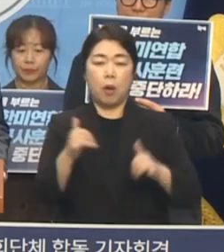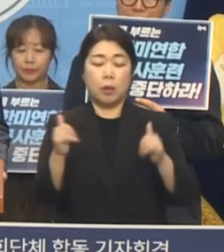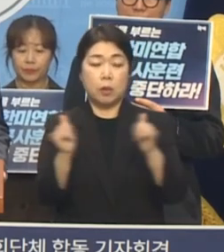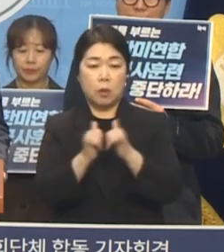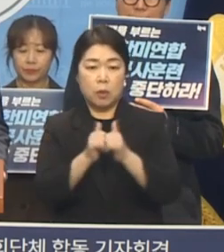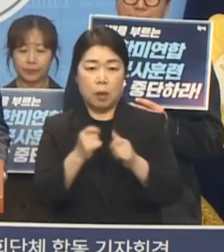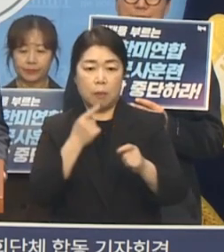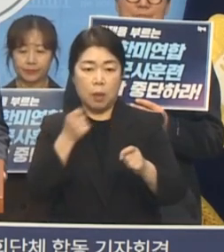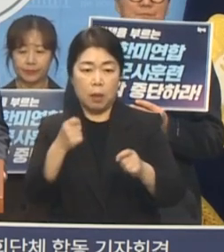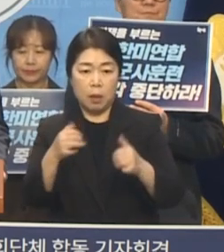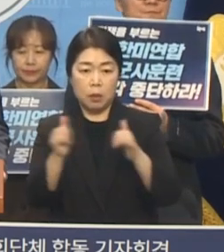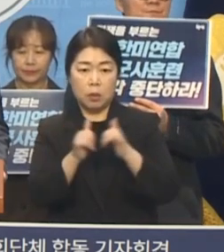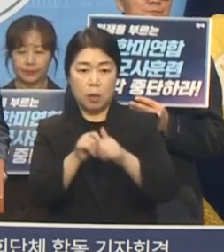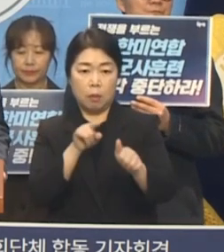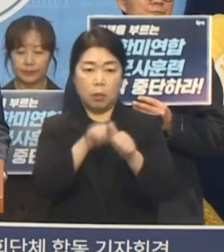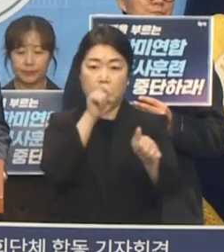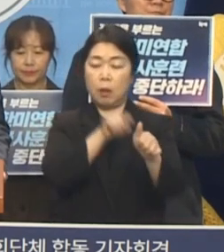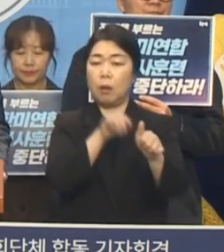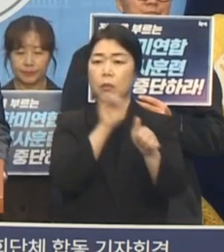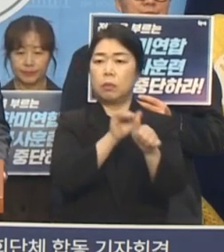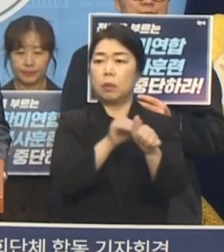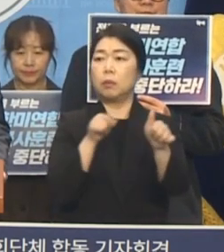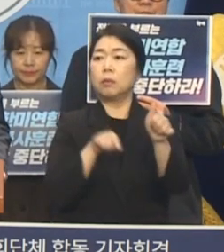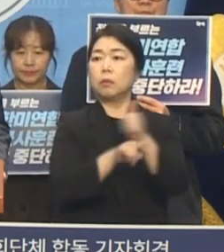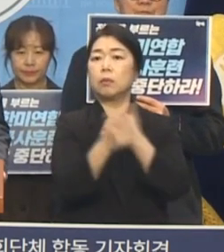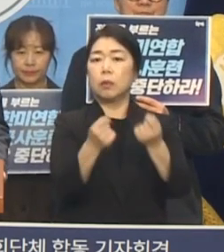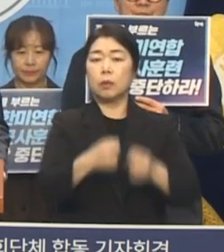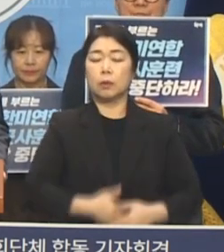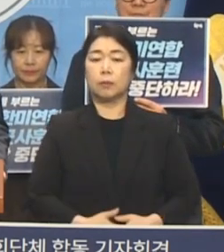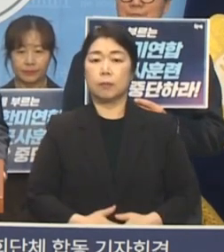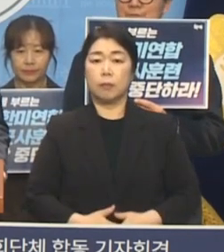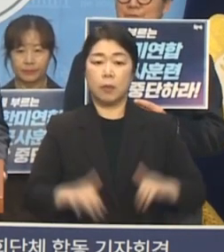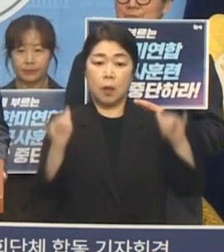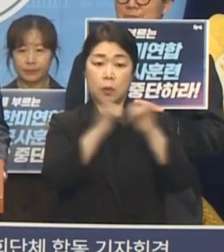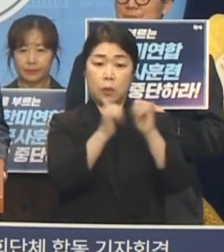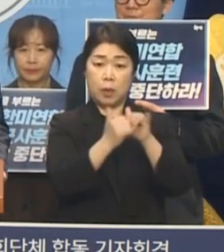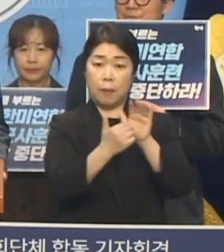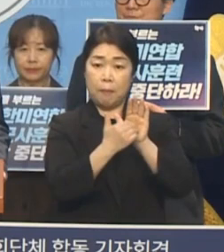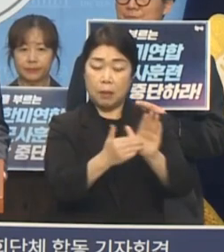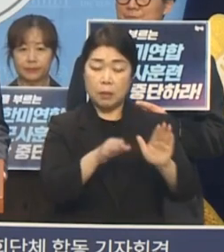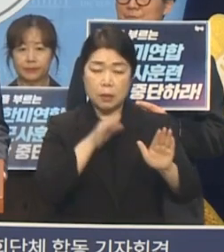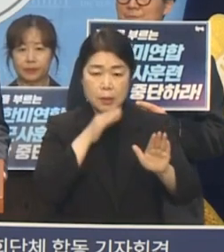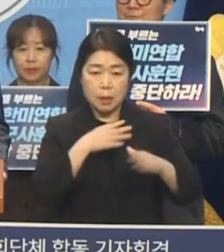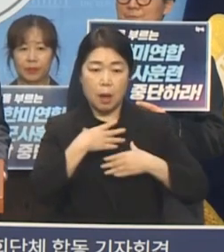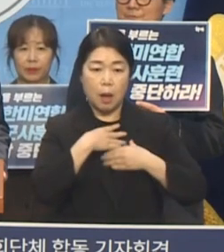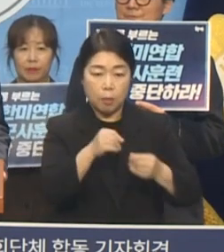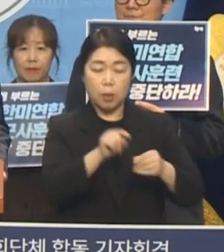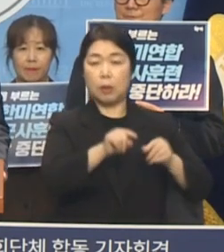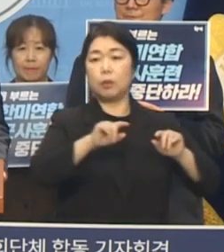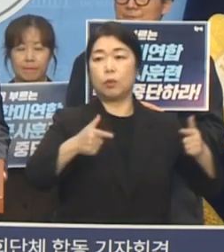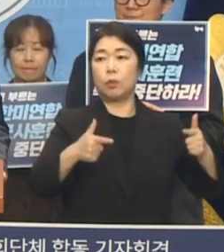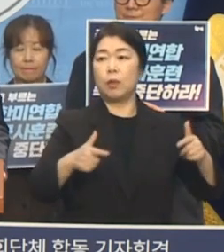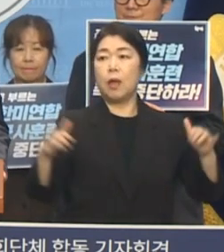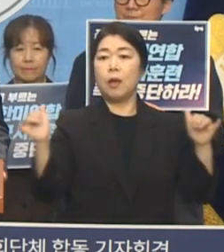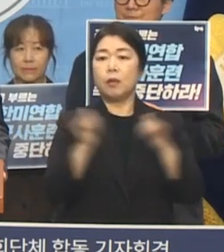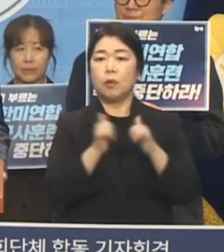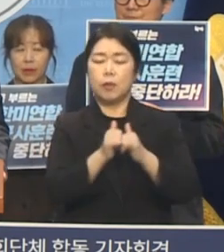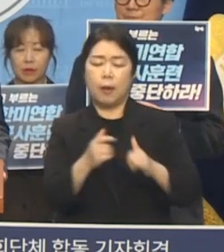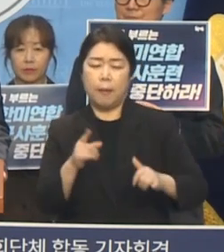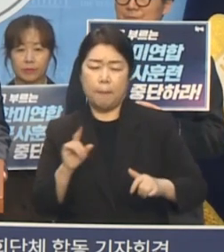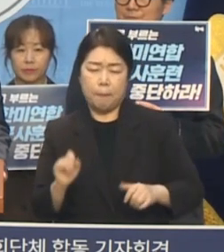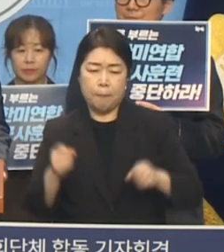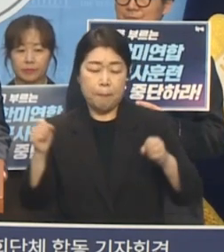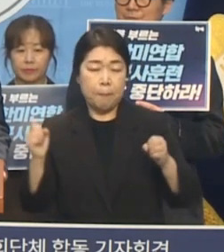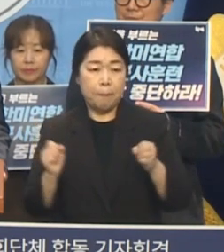촉발하는 훈련입니다. 전쟁을 막는 진짜 안보가 아니라 전쟁을 촉발하는 거짓